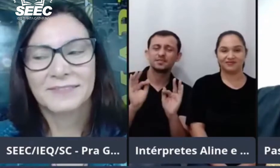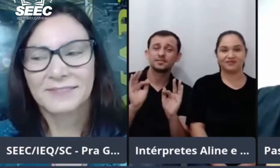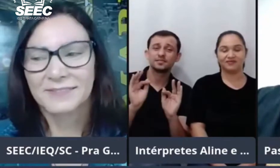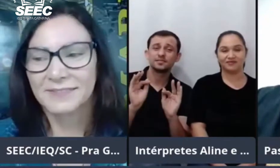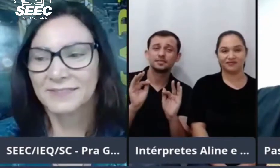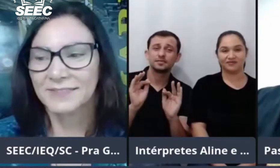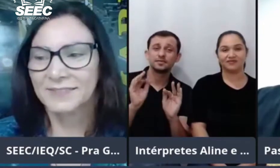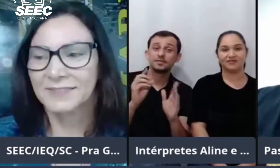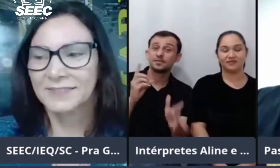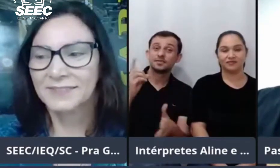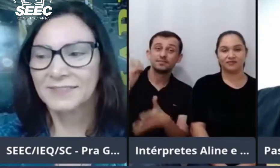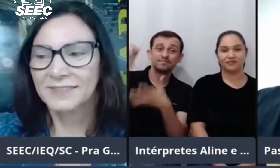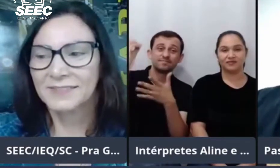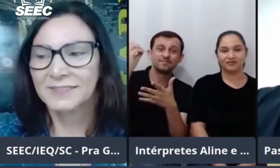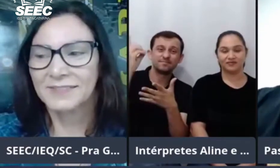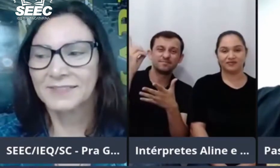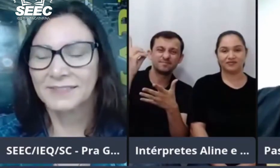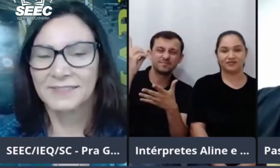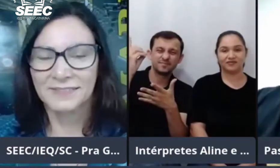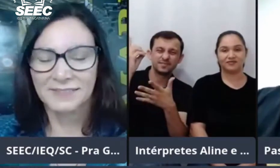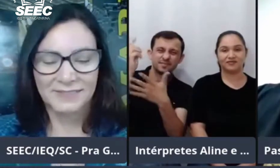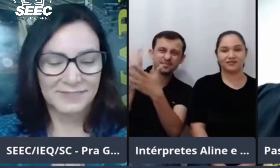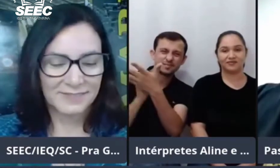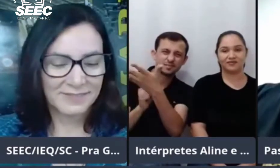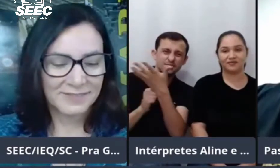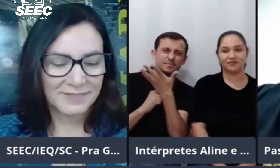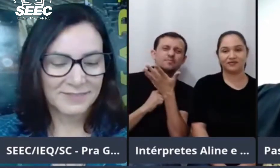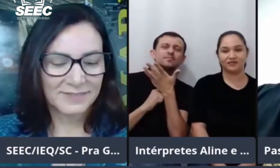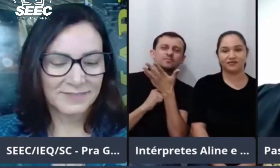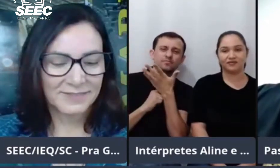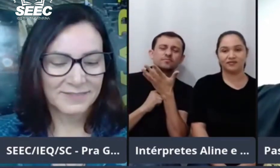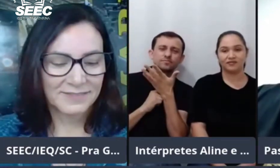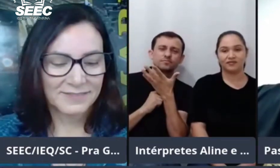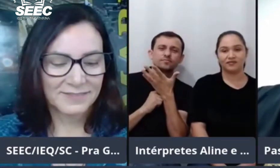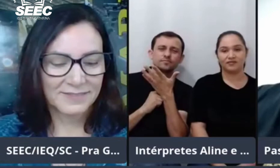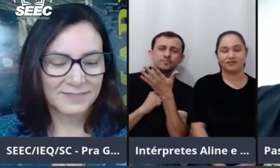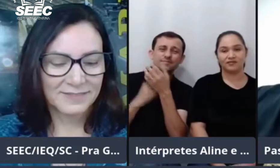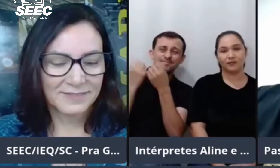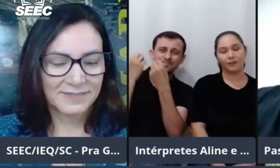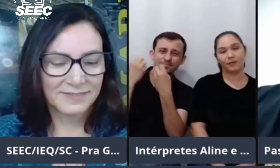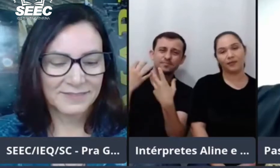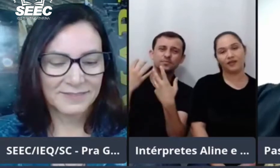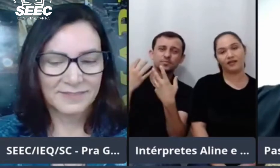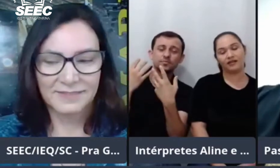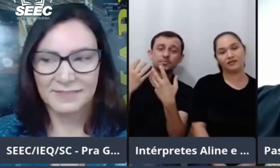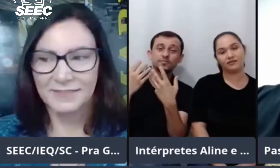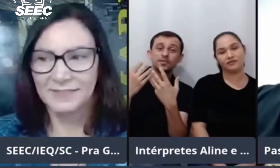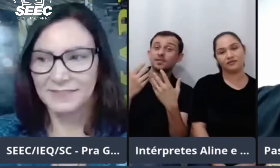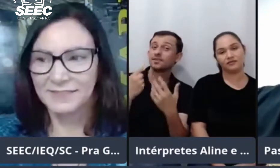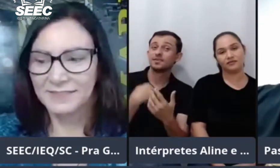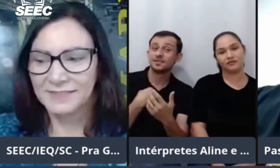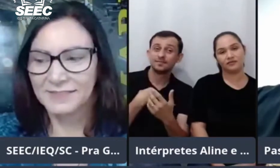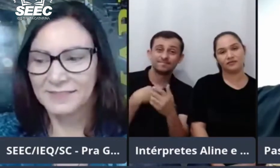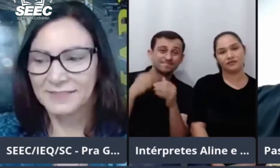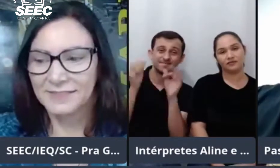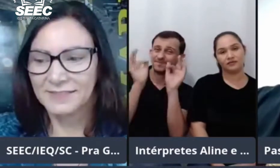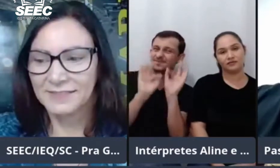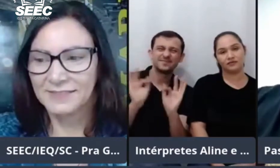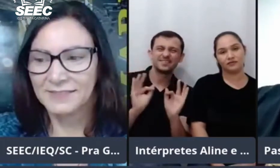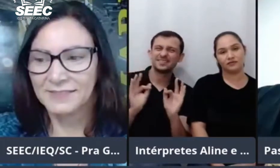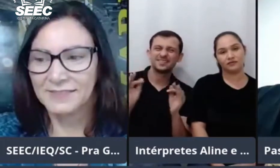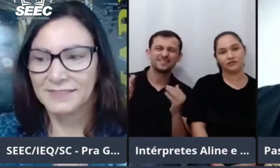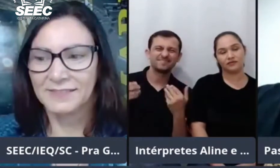Esse desejo, esse carinho de ajuda, né? E o meu coração, particularmente, sempre se alegra quando